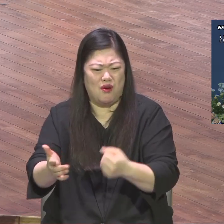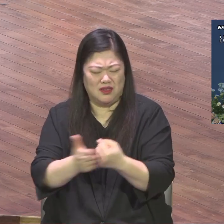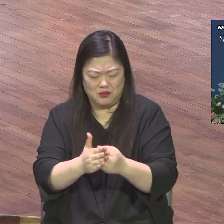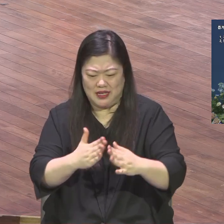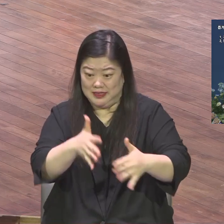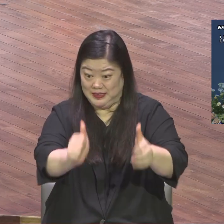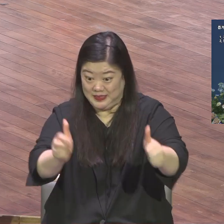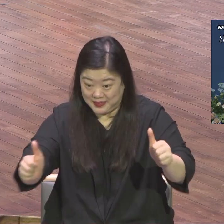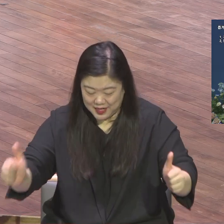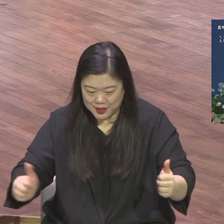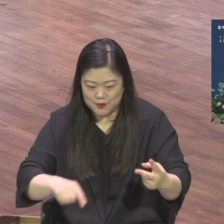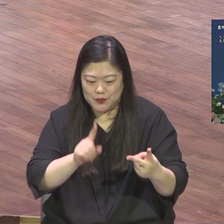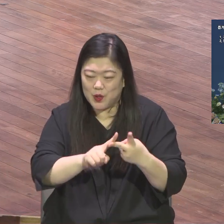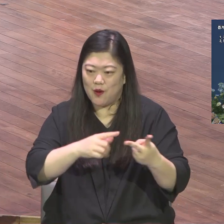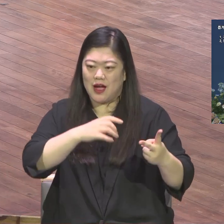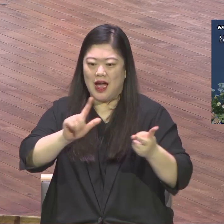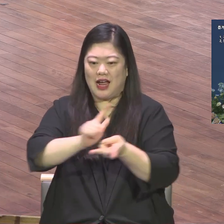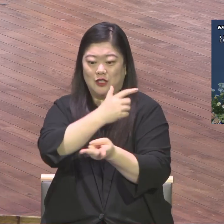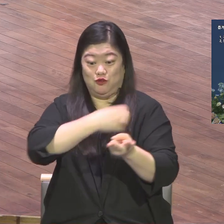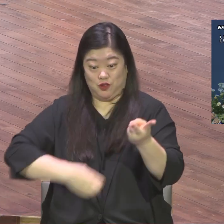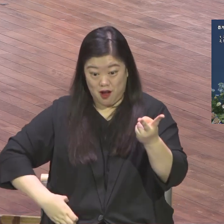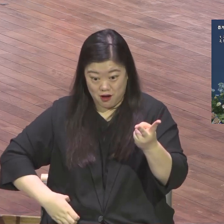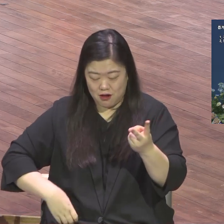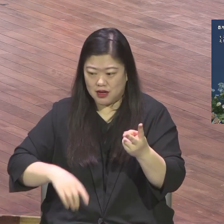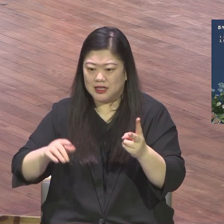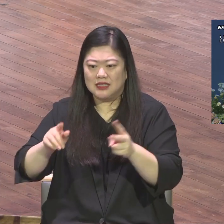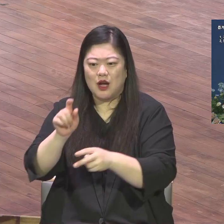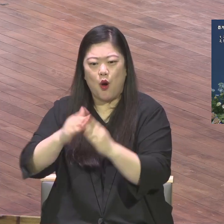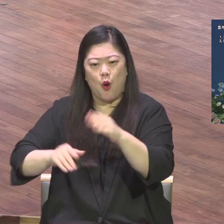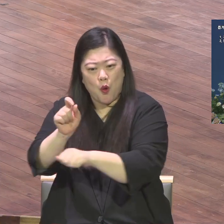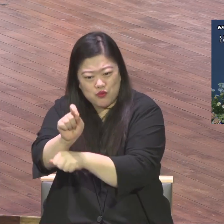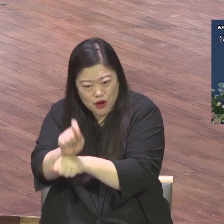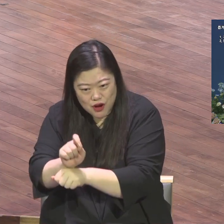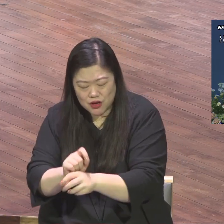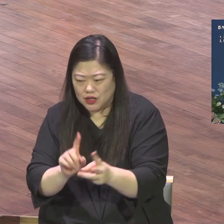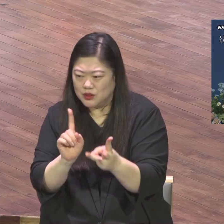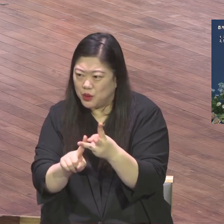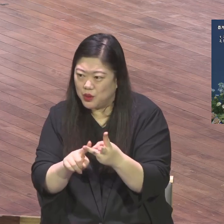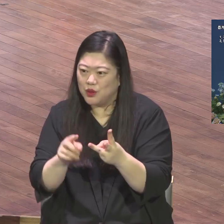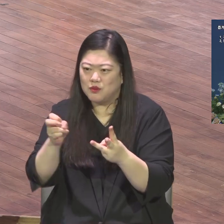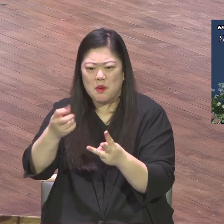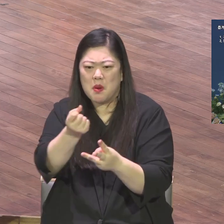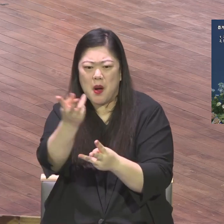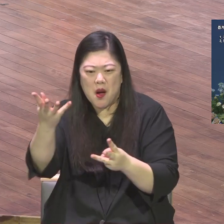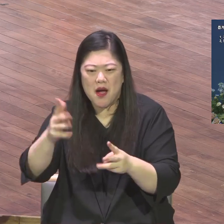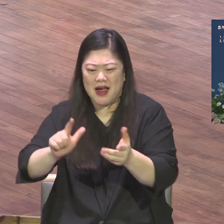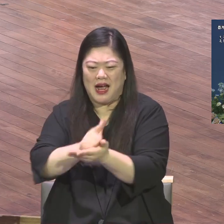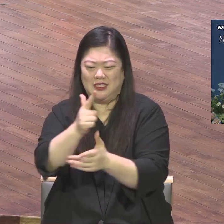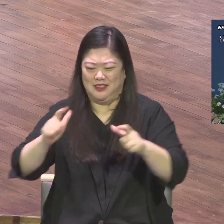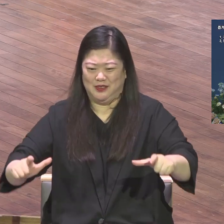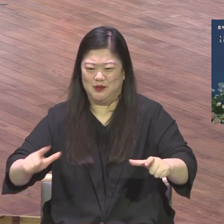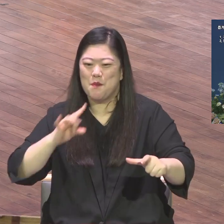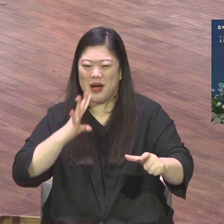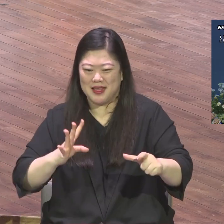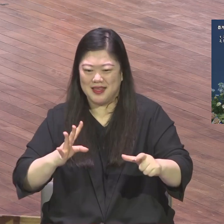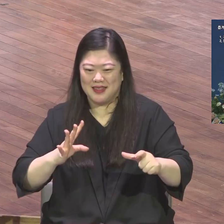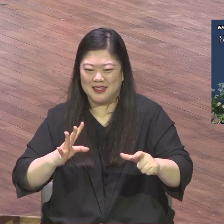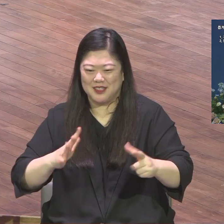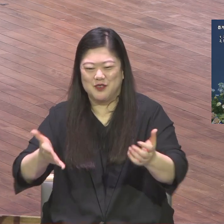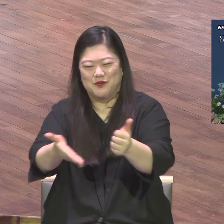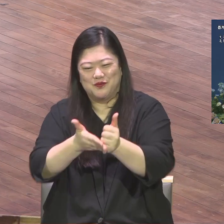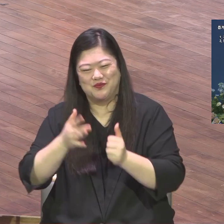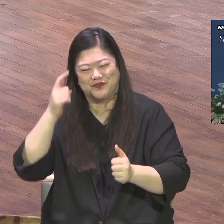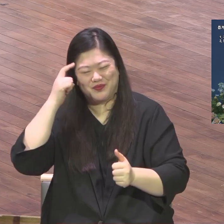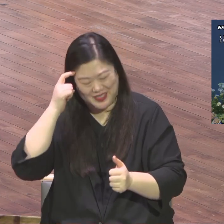일사분기 새가족들 초청했더니 만석이 돼버려 만석이 들어갈 자리 없이 돼버렸어요. 그래서 전주 7시에 추가 앵콜을 요구를